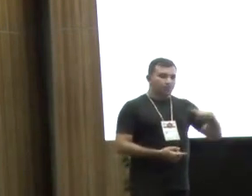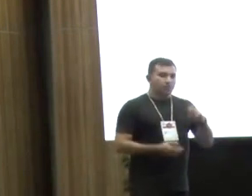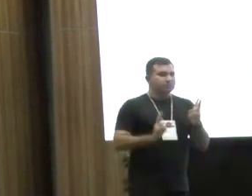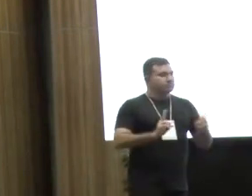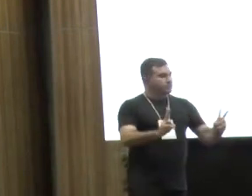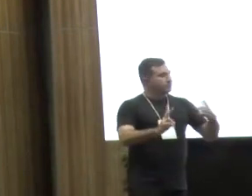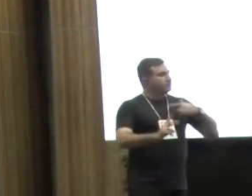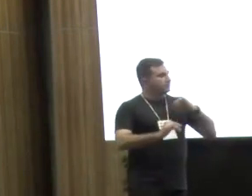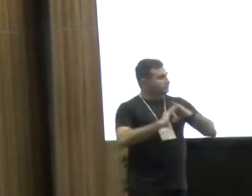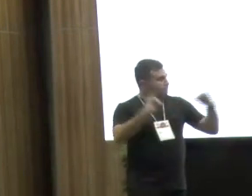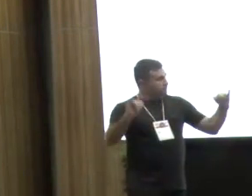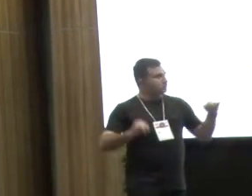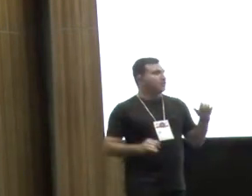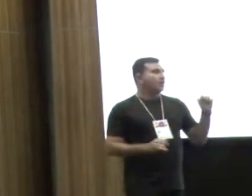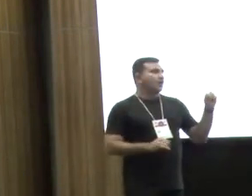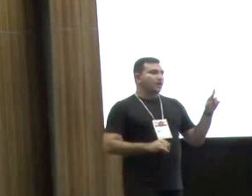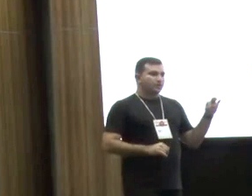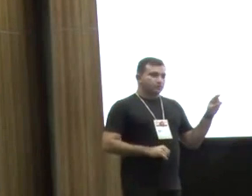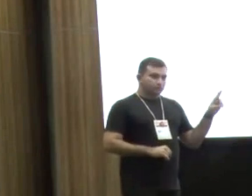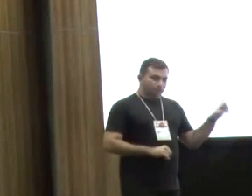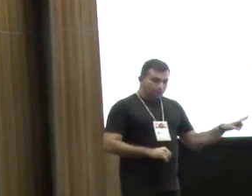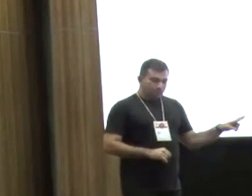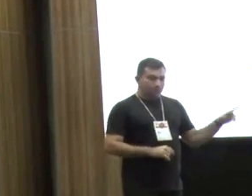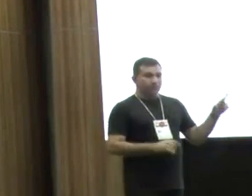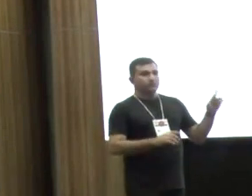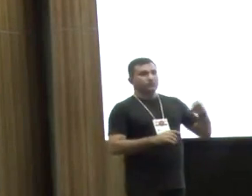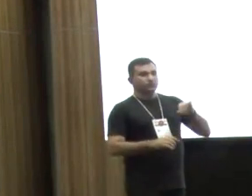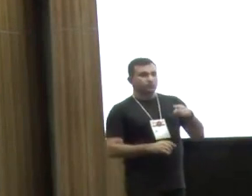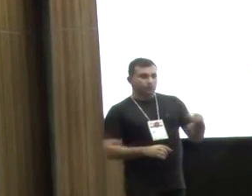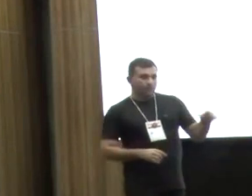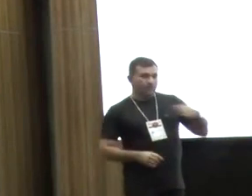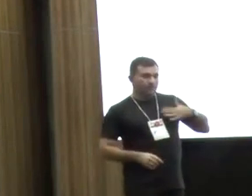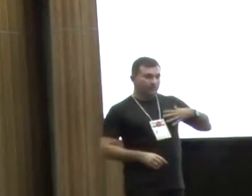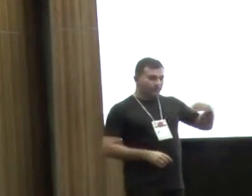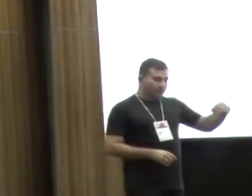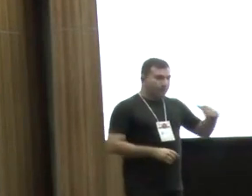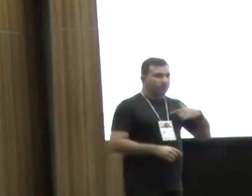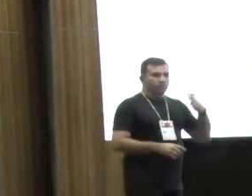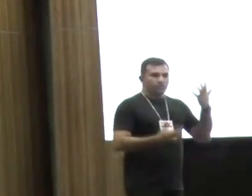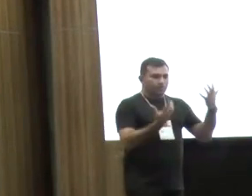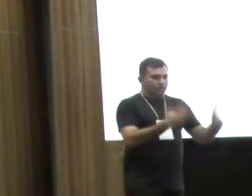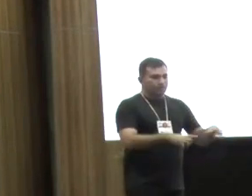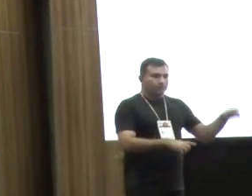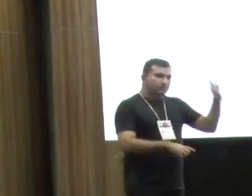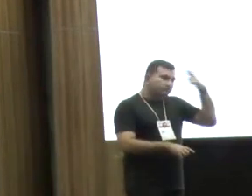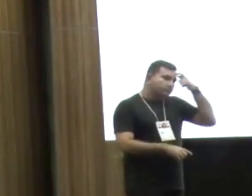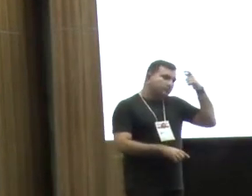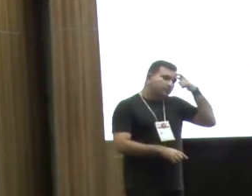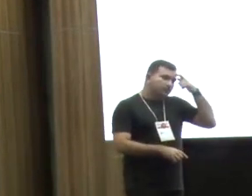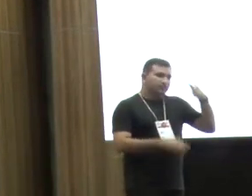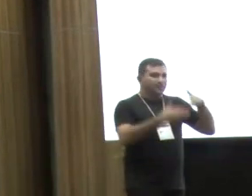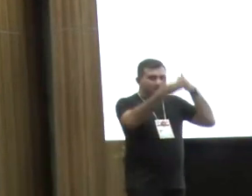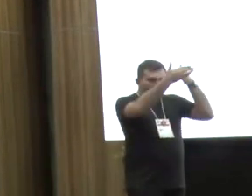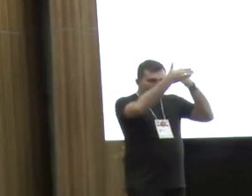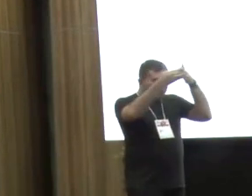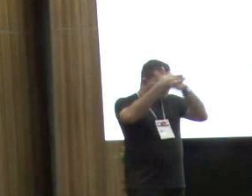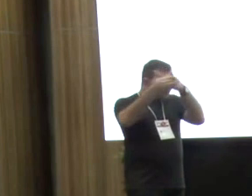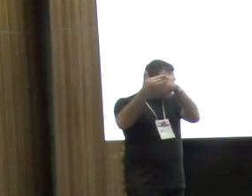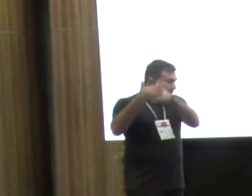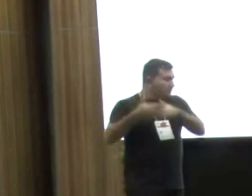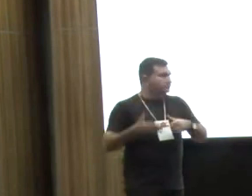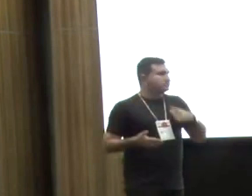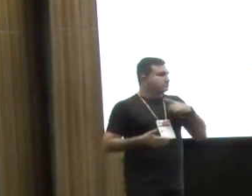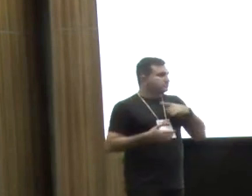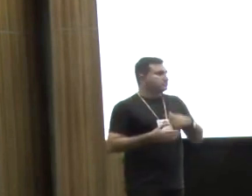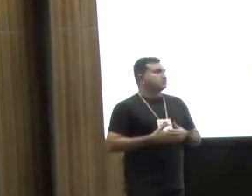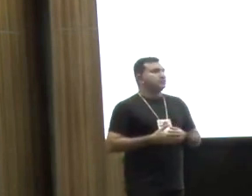para João Vitor, eu não quero que na cabeça de vocês tenham fronteiras.